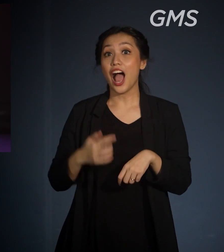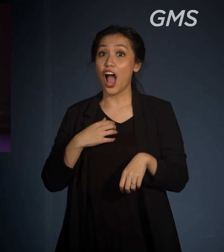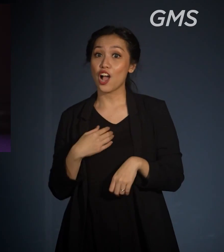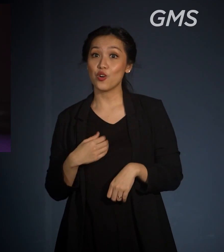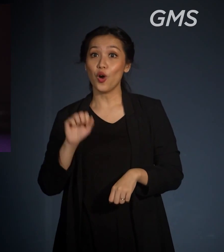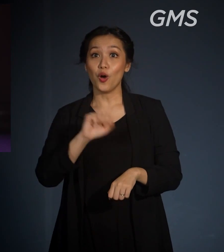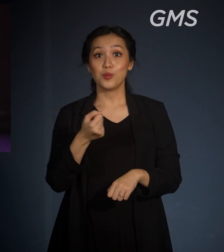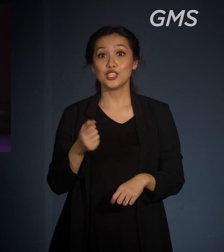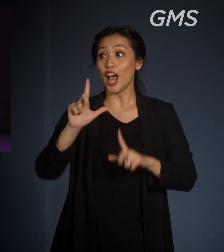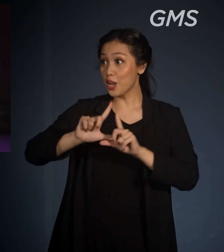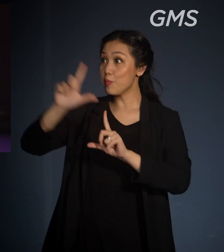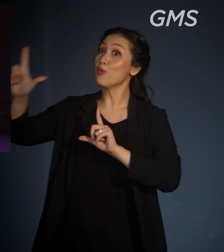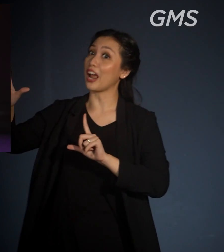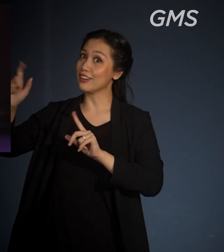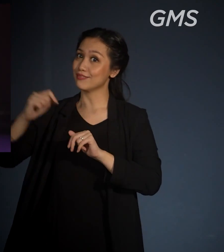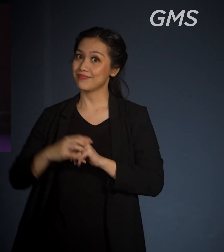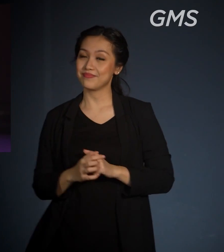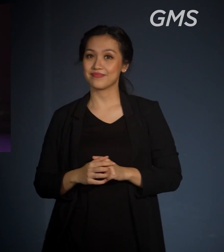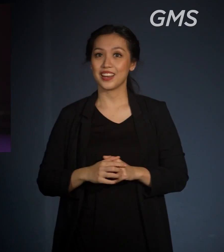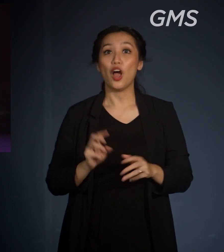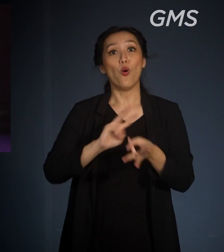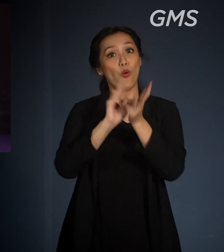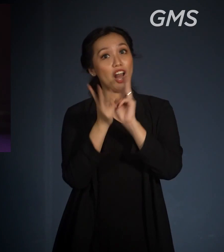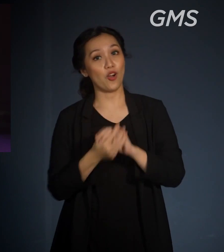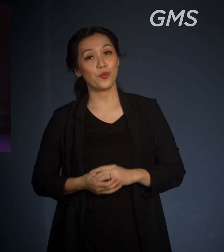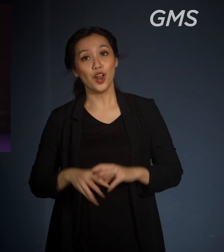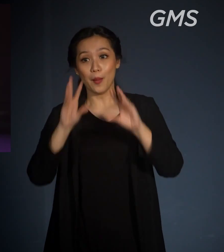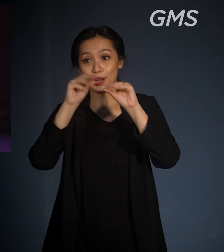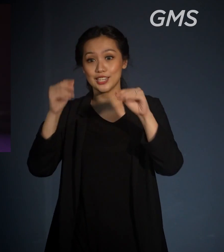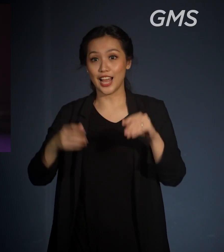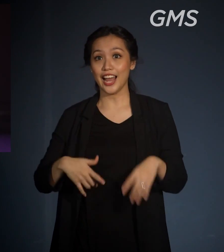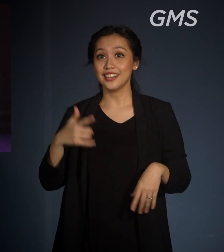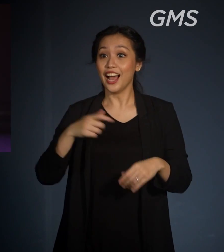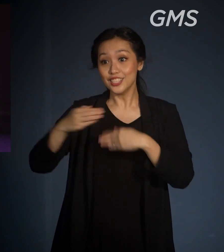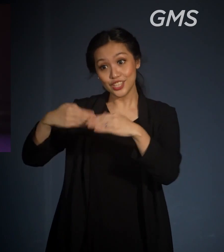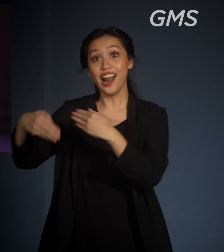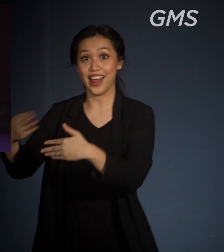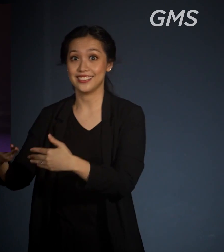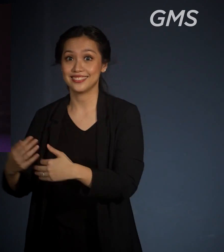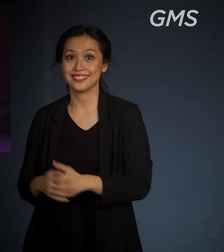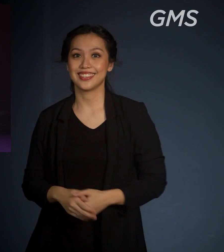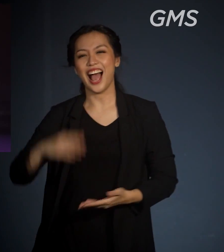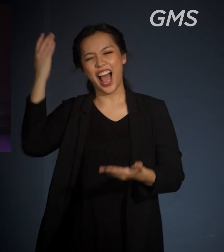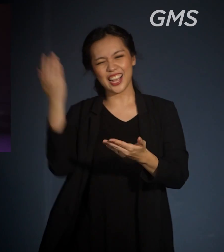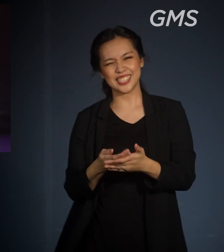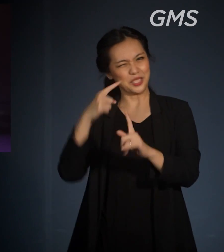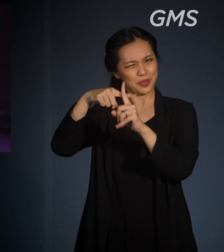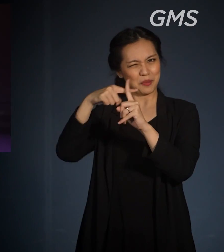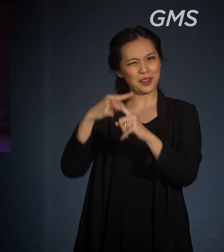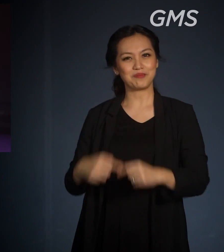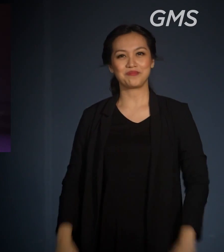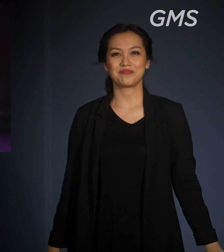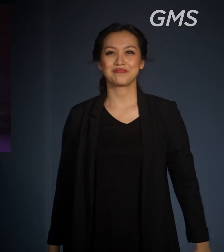diperlebar, malah bisa sering liburan, tapi pekerjaan bisa beres. Karena apa? Dia tambah berhikmat, dia bisa bikin sistem